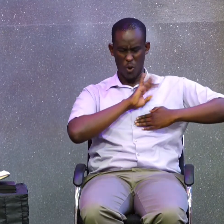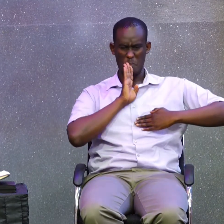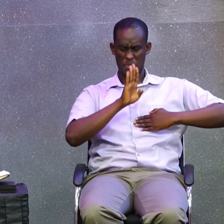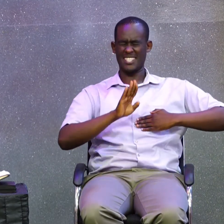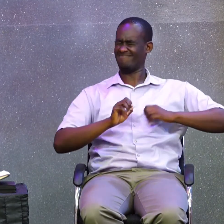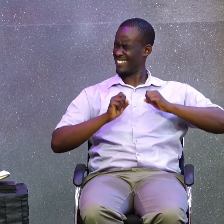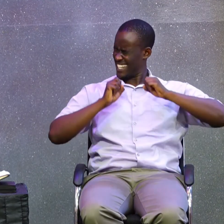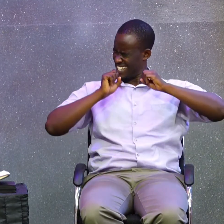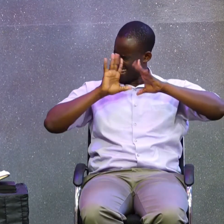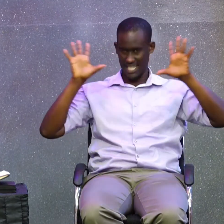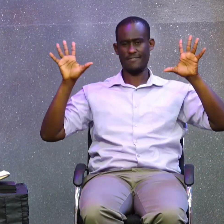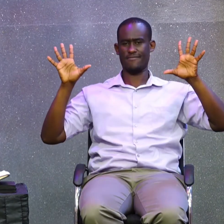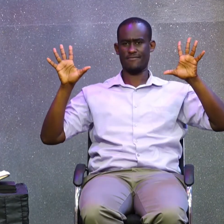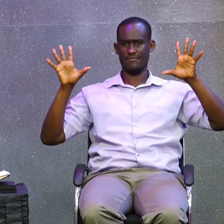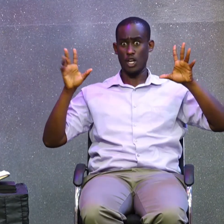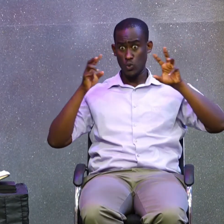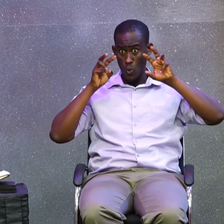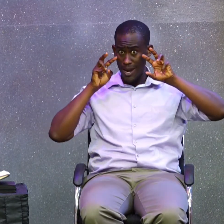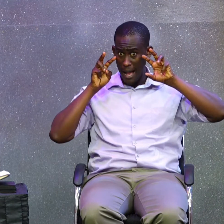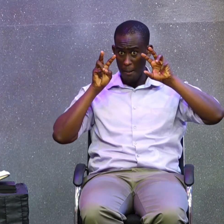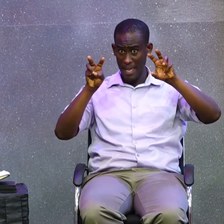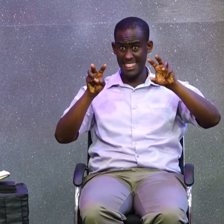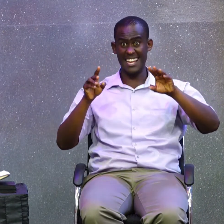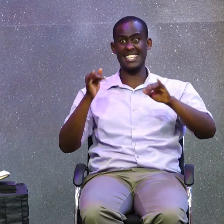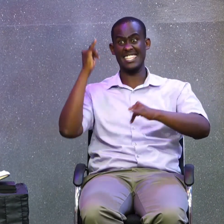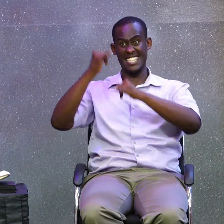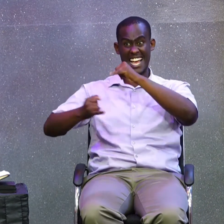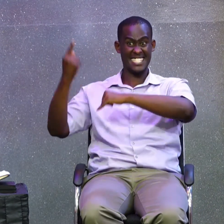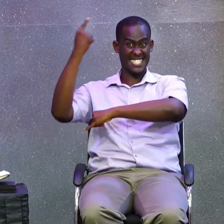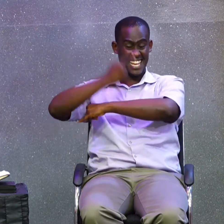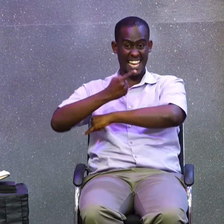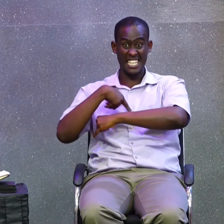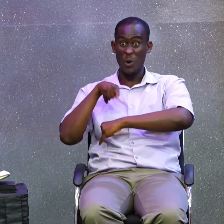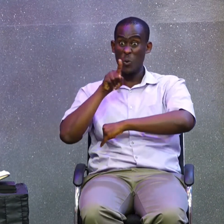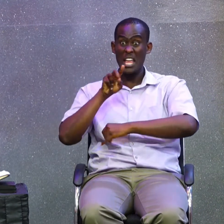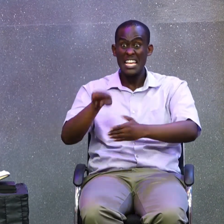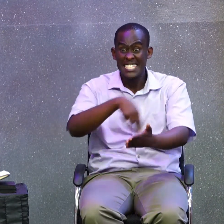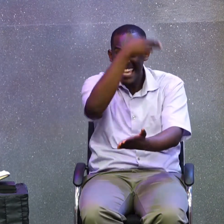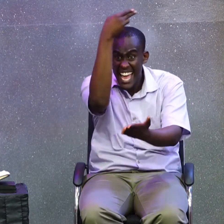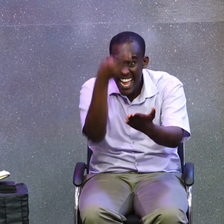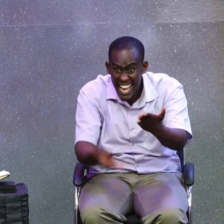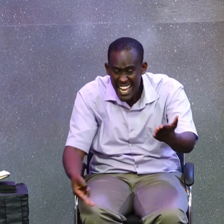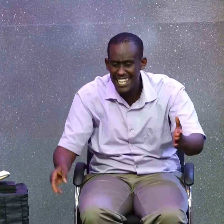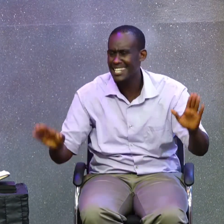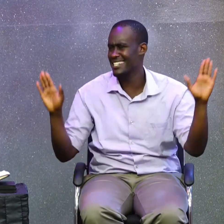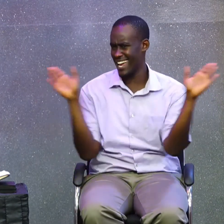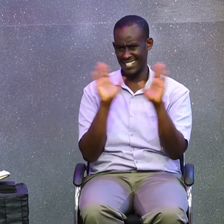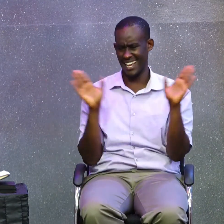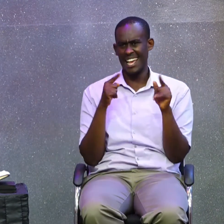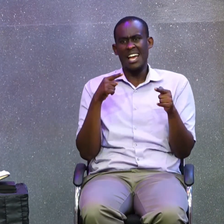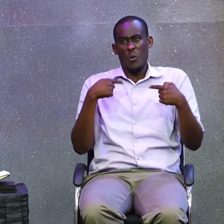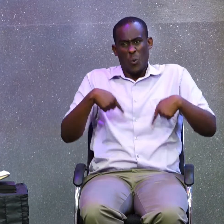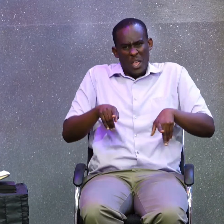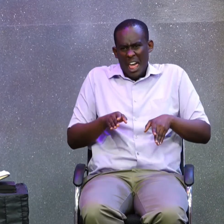tuzuukusa oba nga tutunula okulaba nga mu nnaku zino ez'oluvannyuma tetuseerera oba tewaliwo